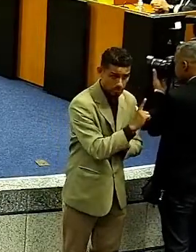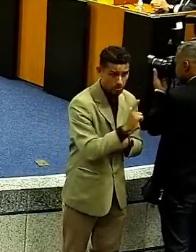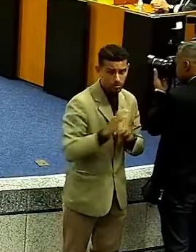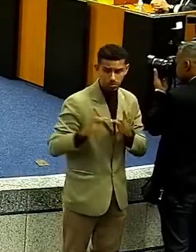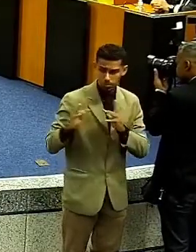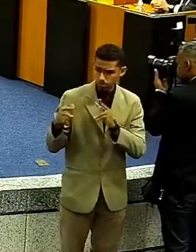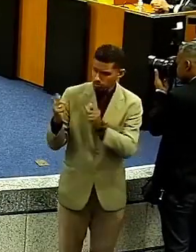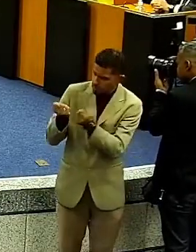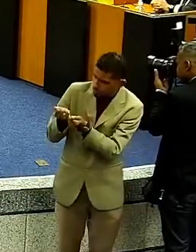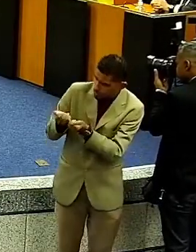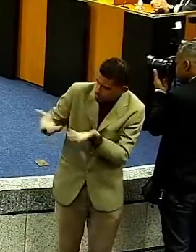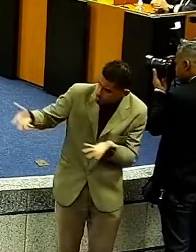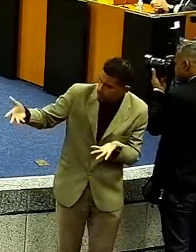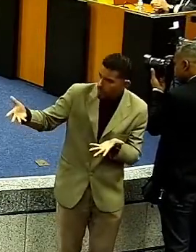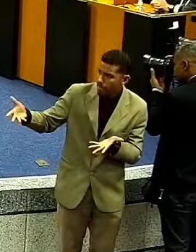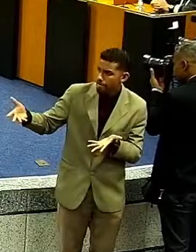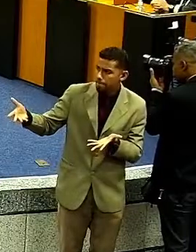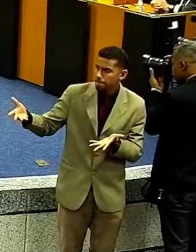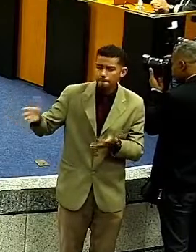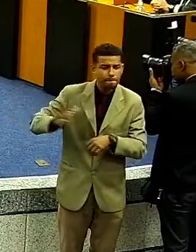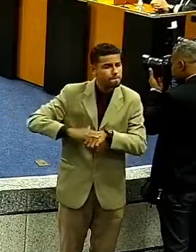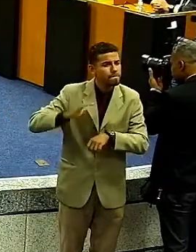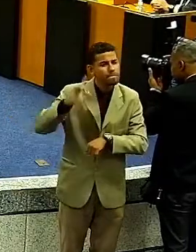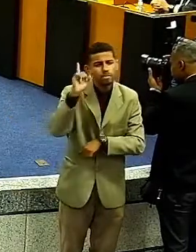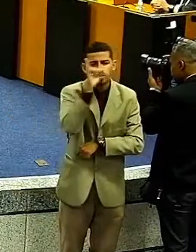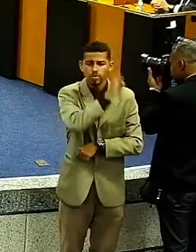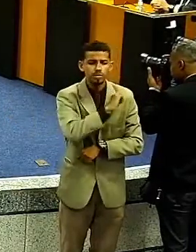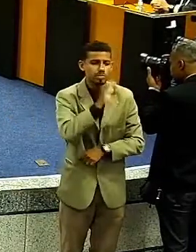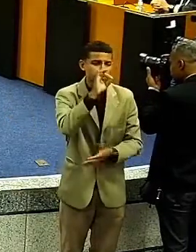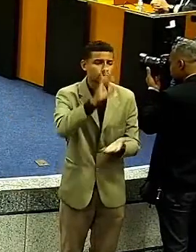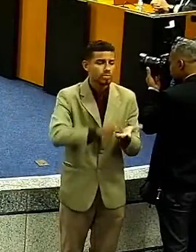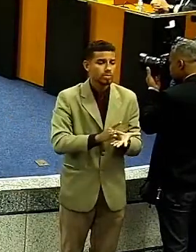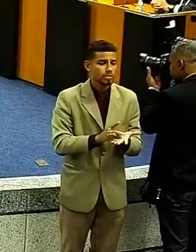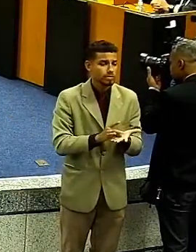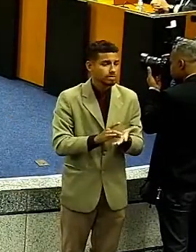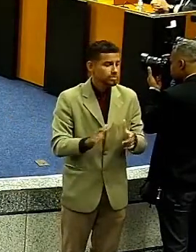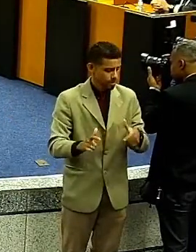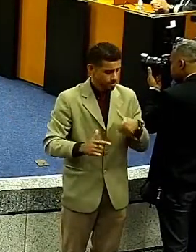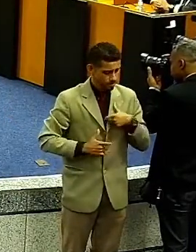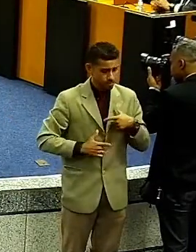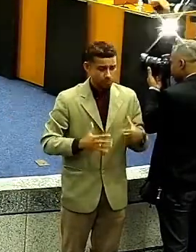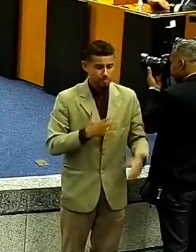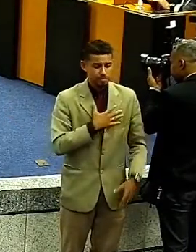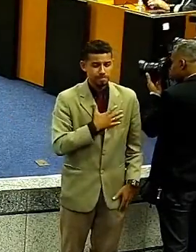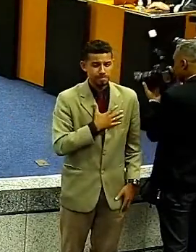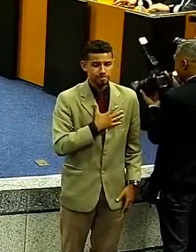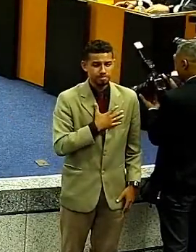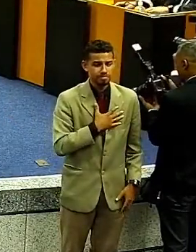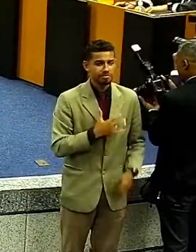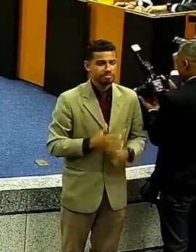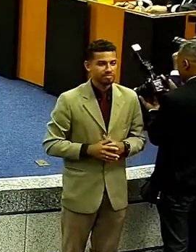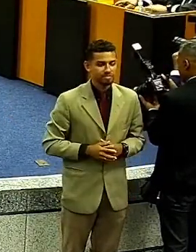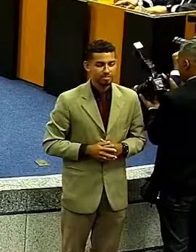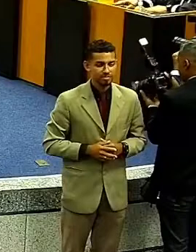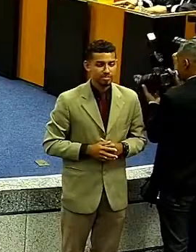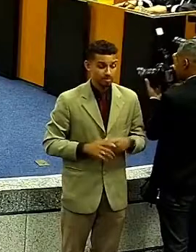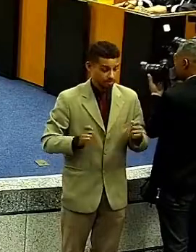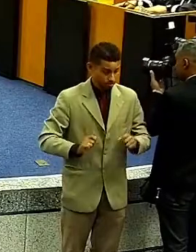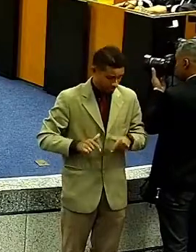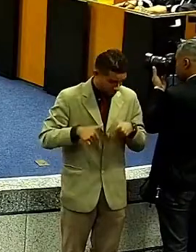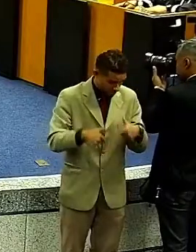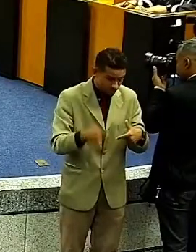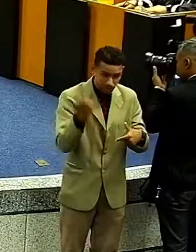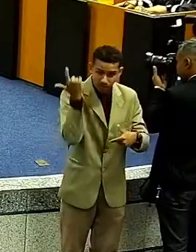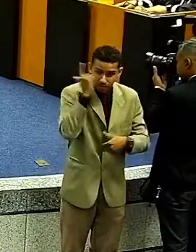todos os senhores O mais difícil mesmo é assumir a ribalta ter que se expor ao